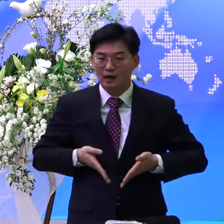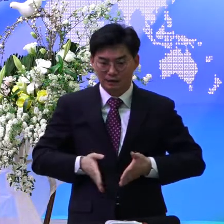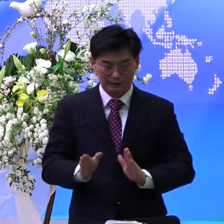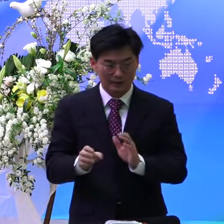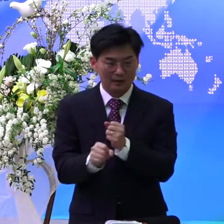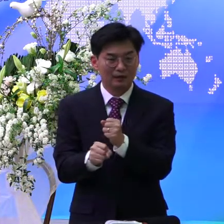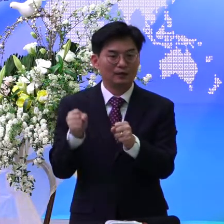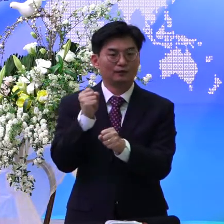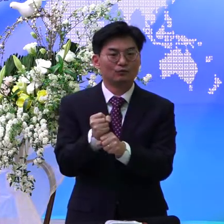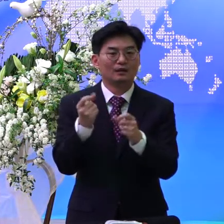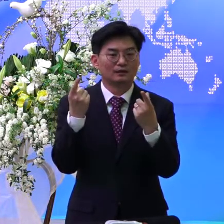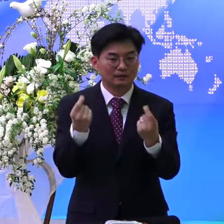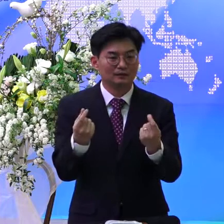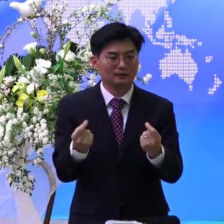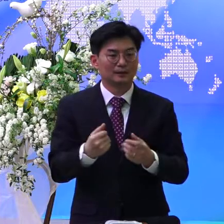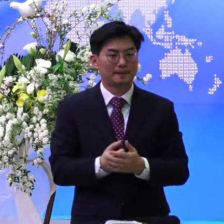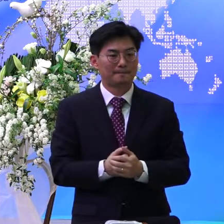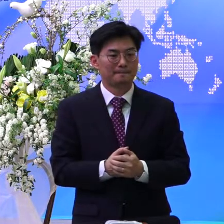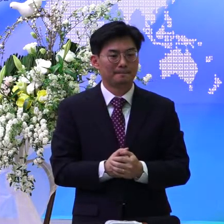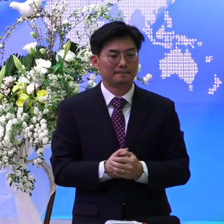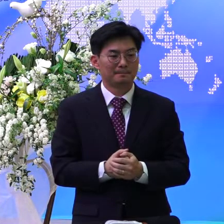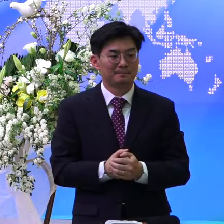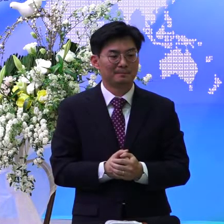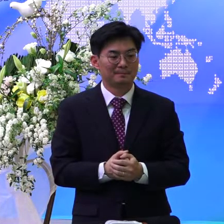역사가 이미 일어난 것입니다.